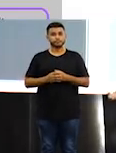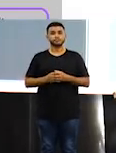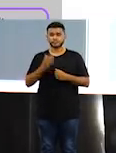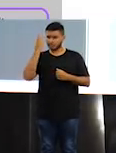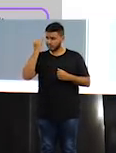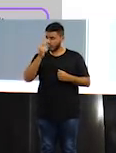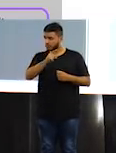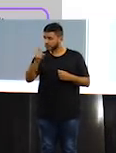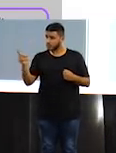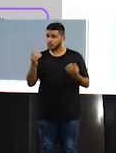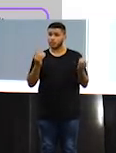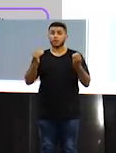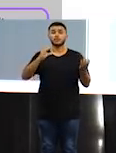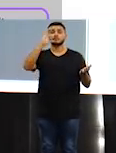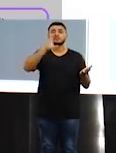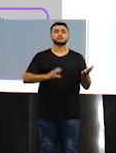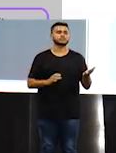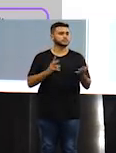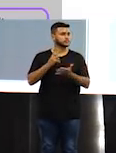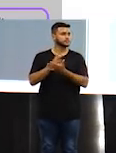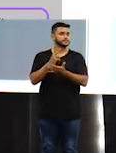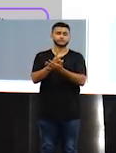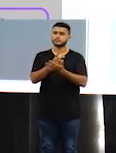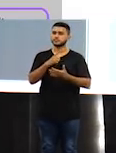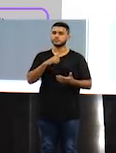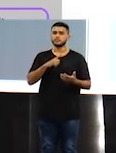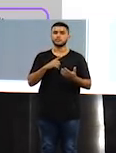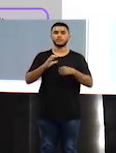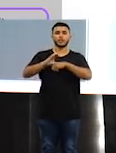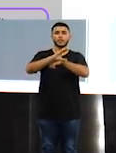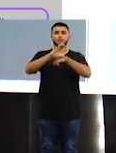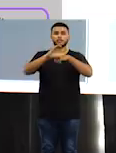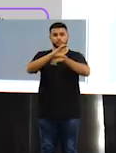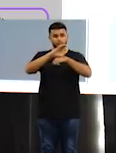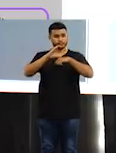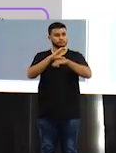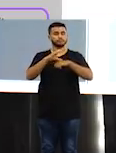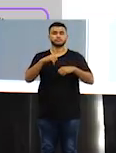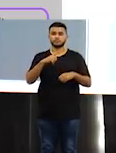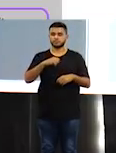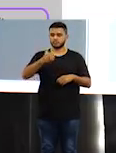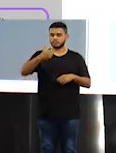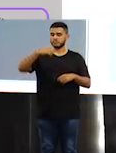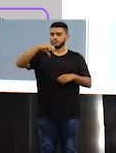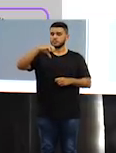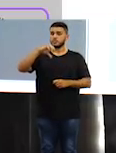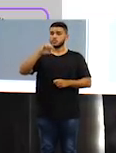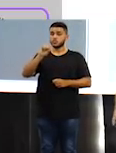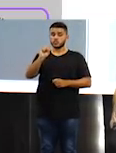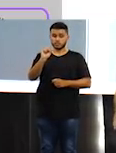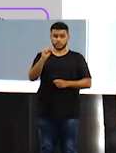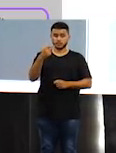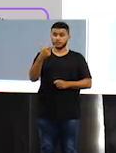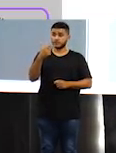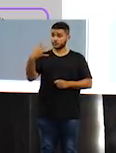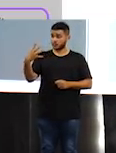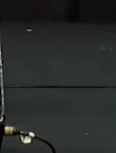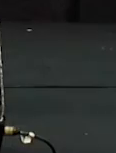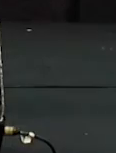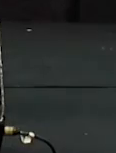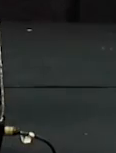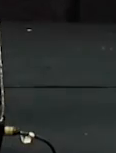que é cidadão, ele precisa estar de olho na Constituição outorgada de 1824,